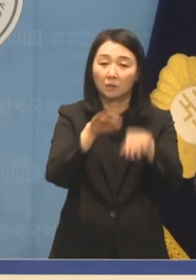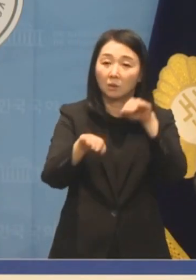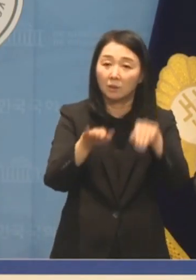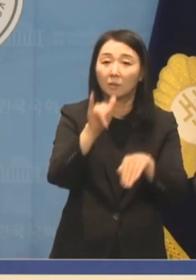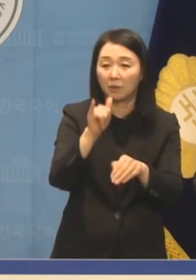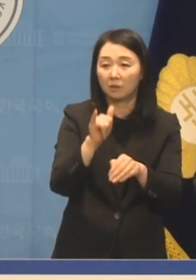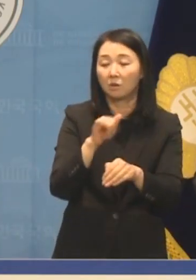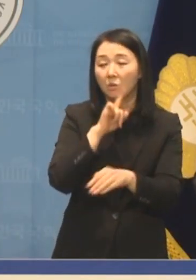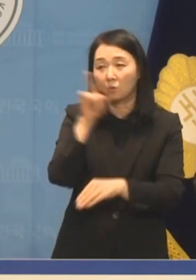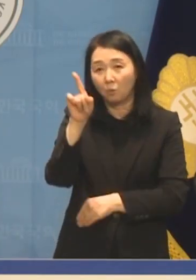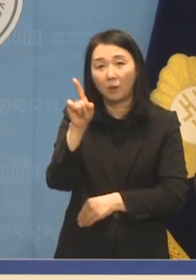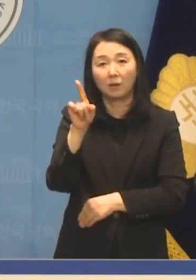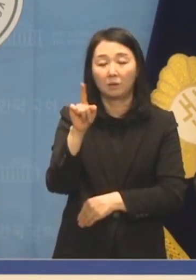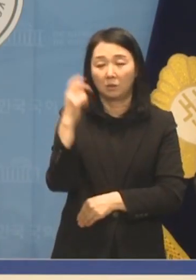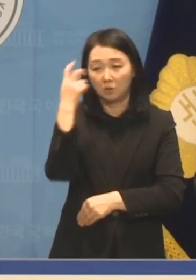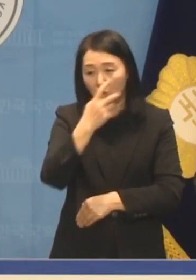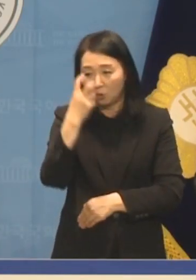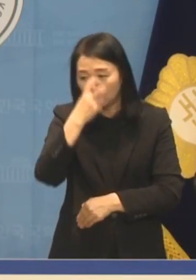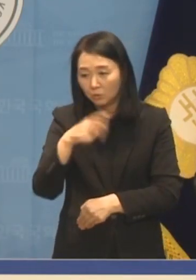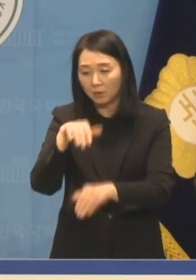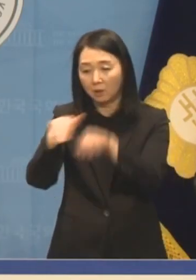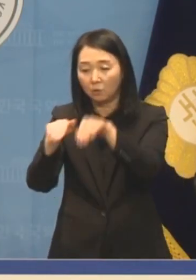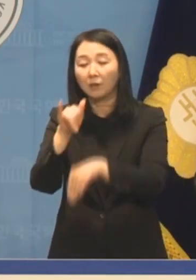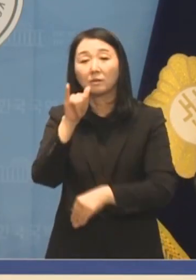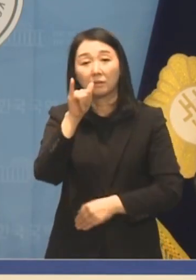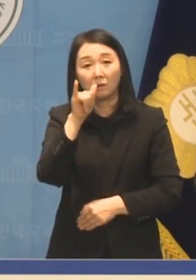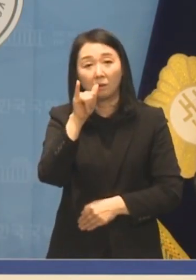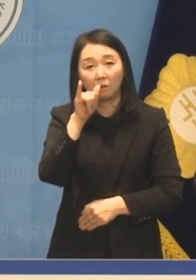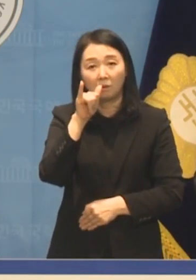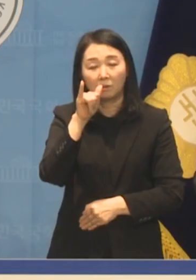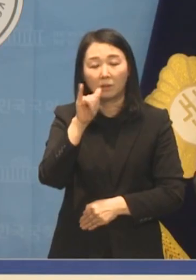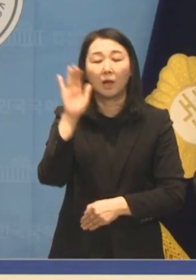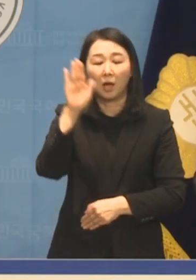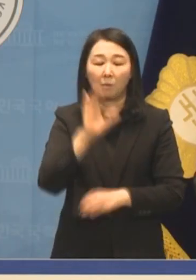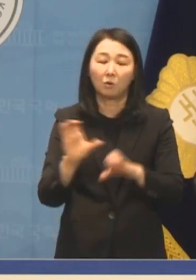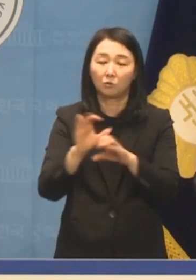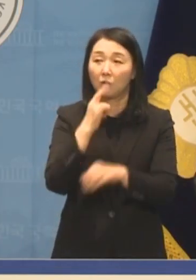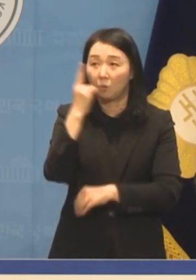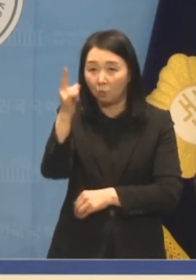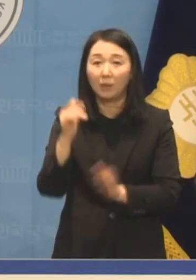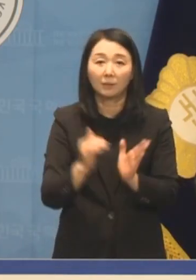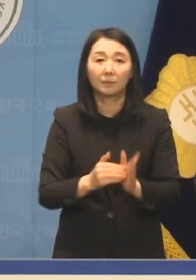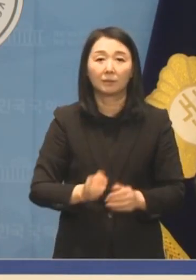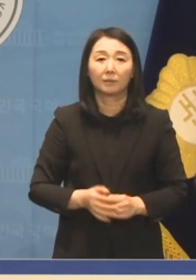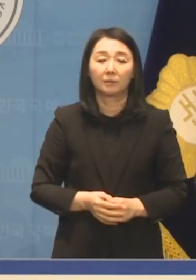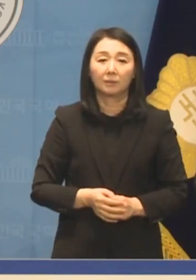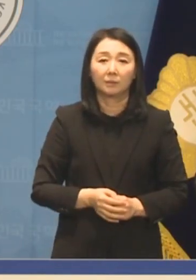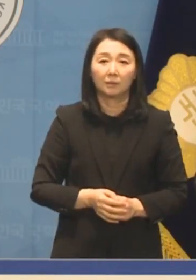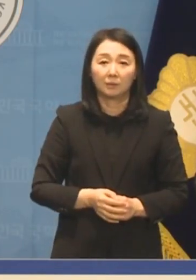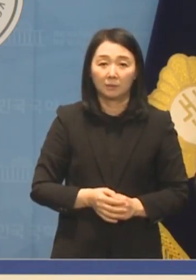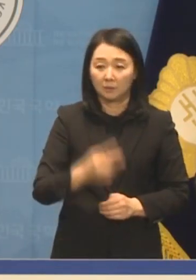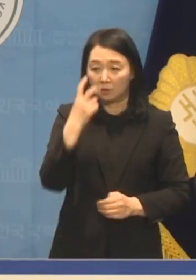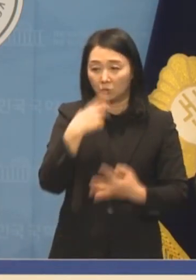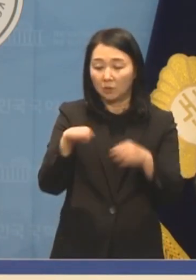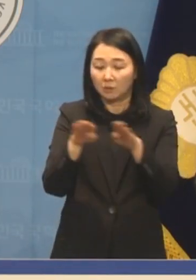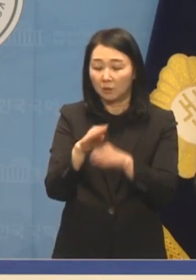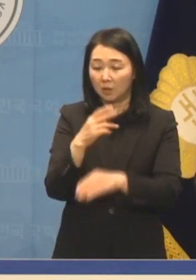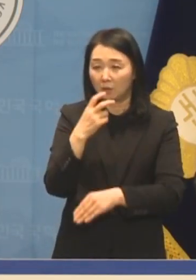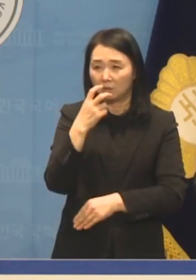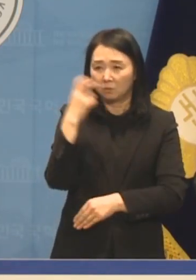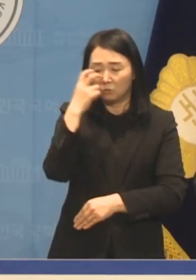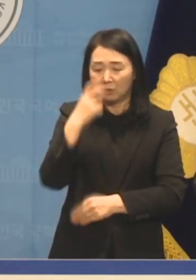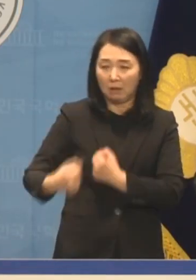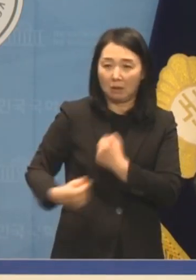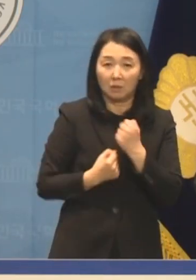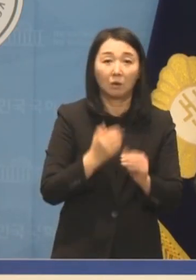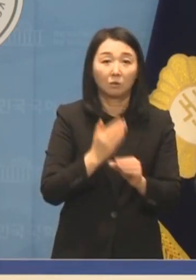고발, 여론조사 관여한 내용 등에 대해서도 추가적인 고발을 한 상태입니다. 수사기관에서 제대로 수사하지 않고